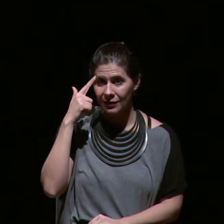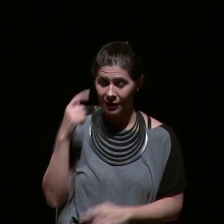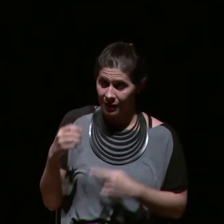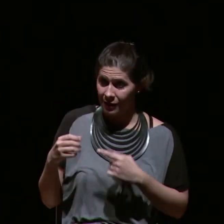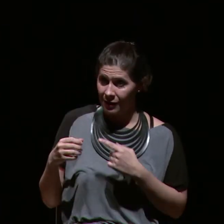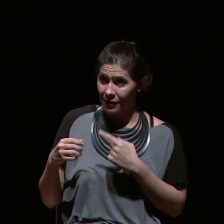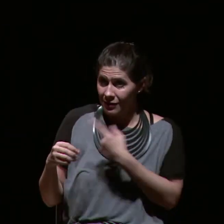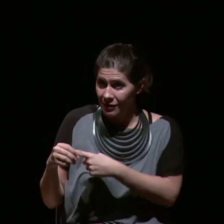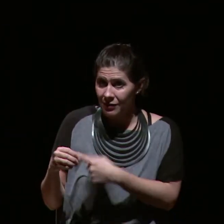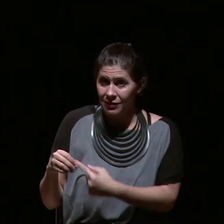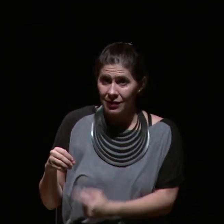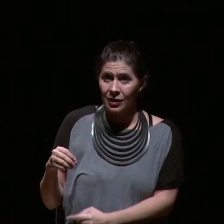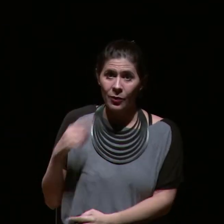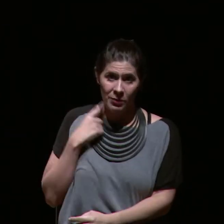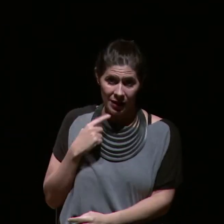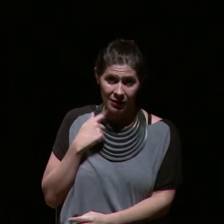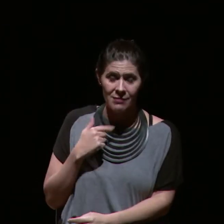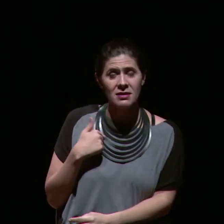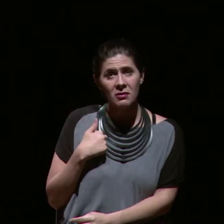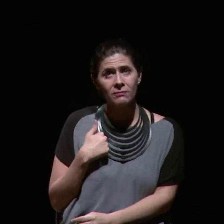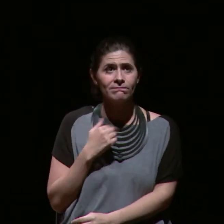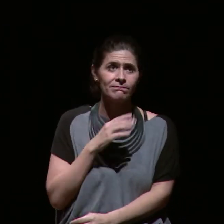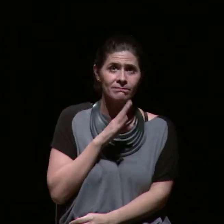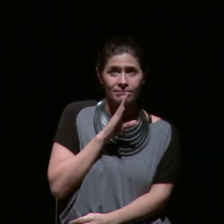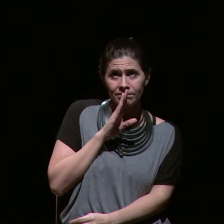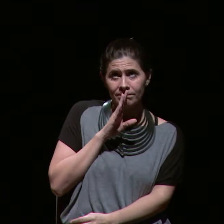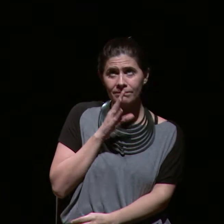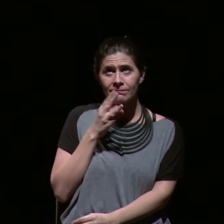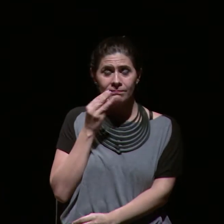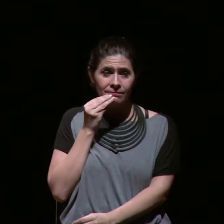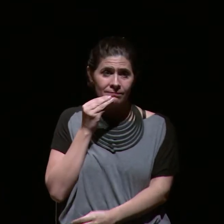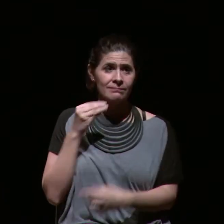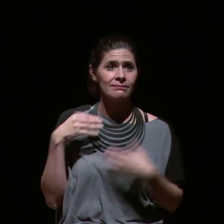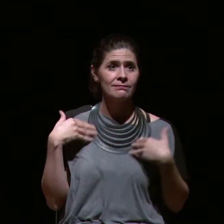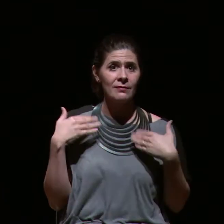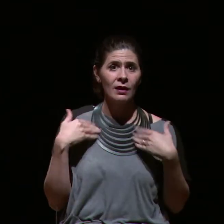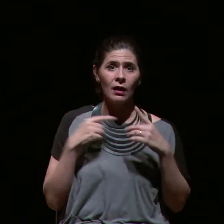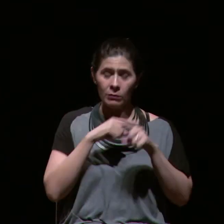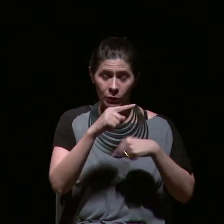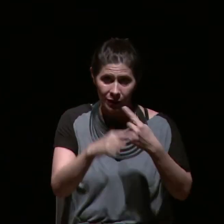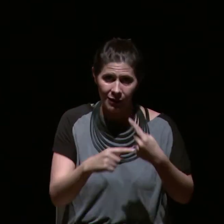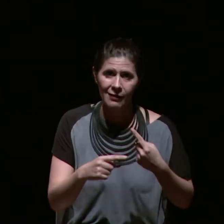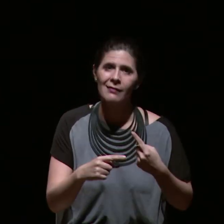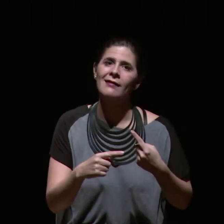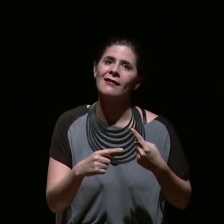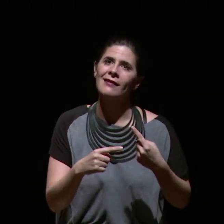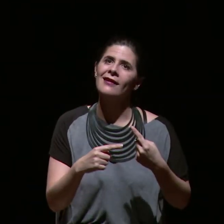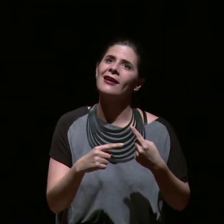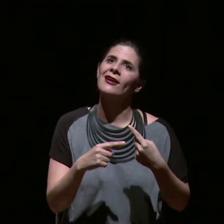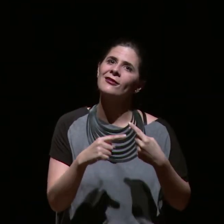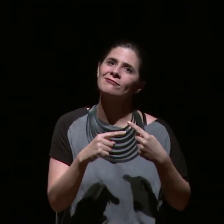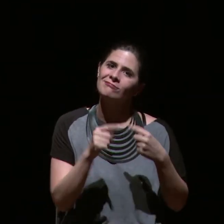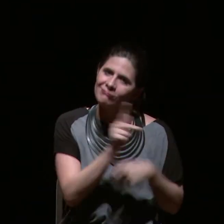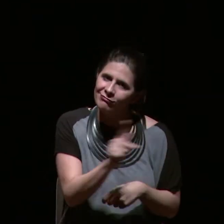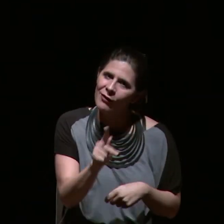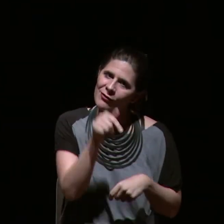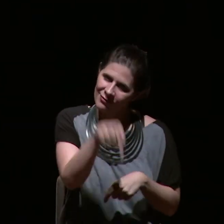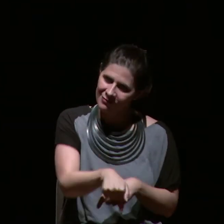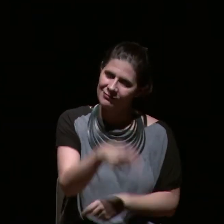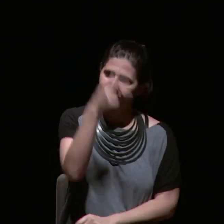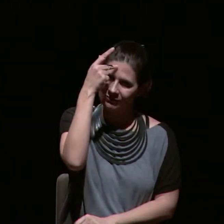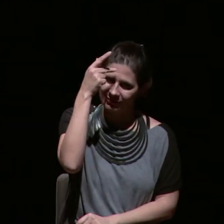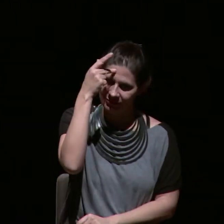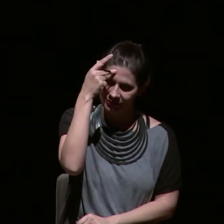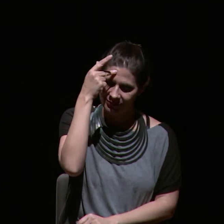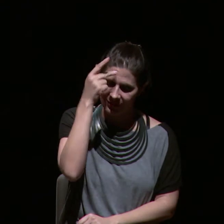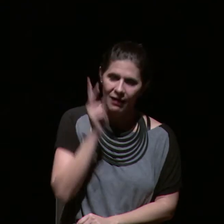aluno mais tímido e entusiasmado durante minha experiência docente aqui em São Paulo. Nestes contatos, eu facilmente projetava